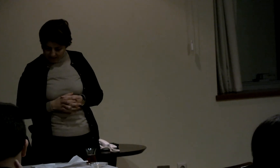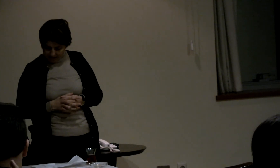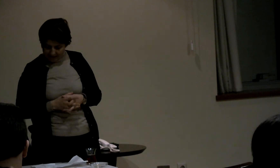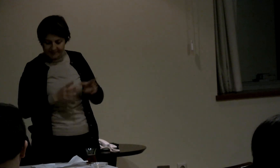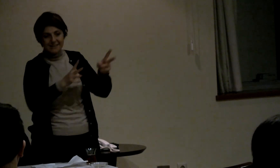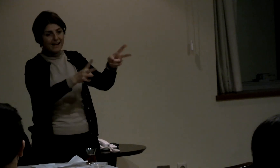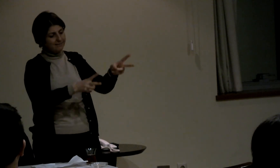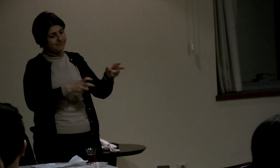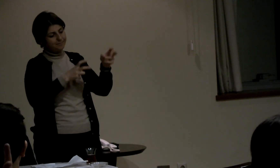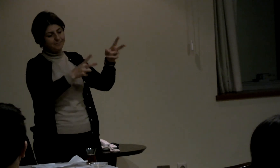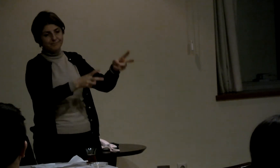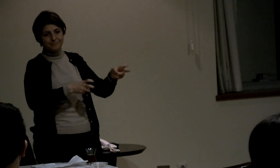Tren,